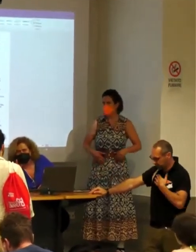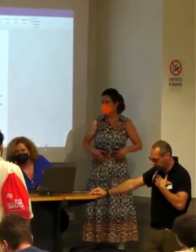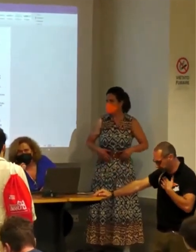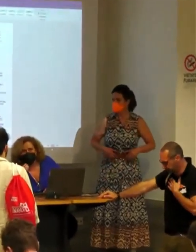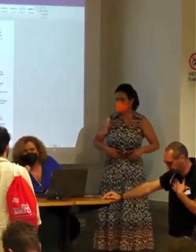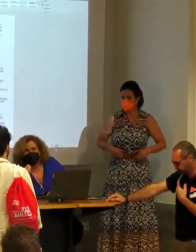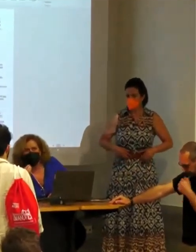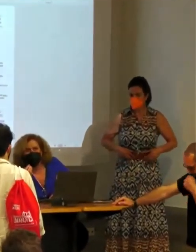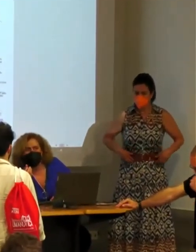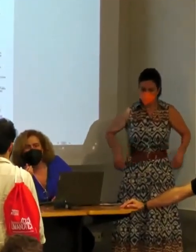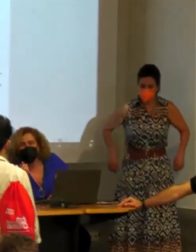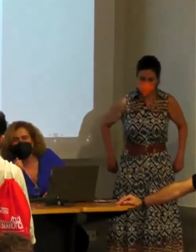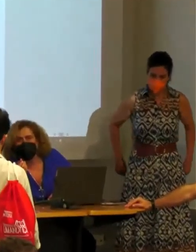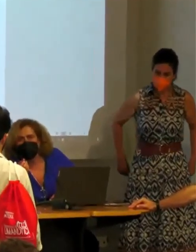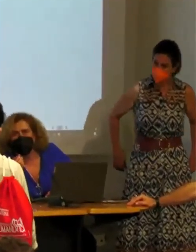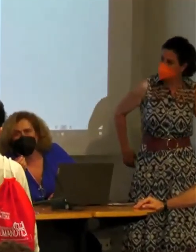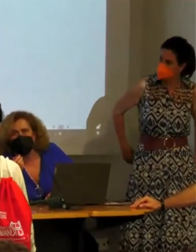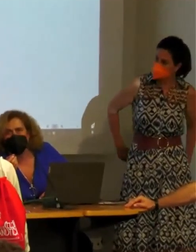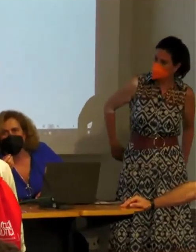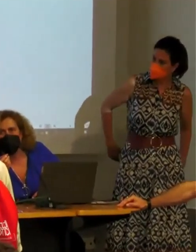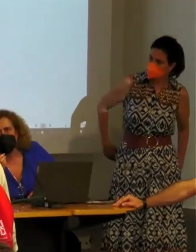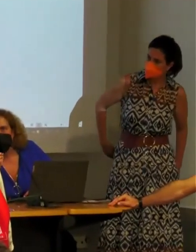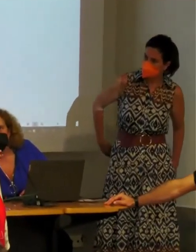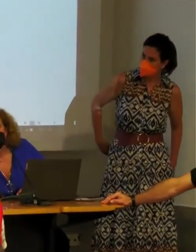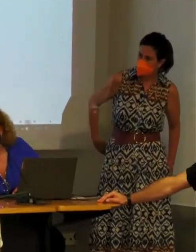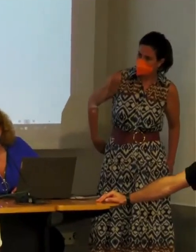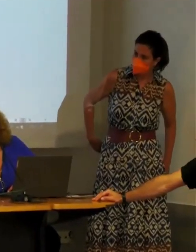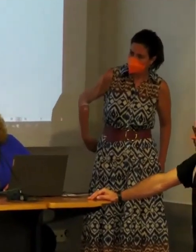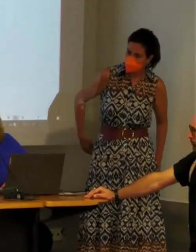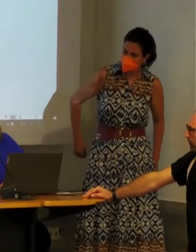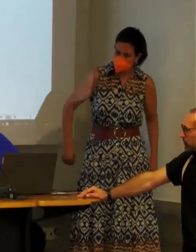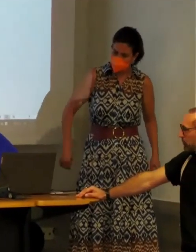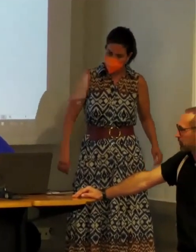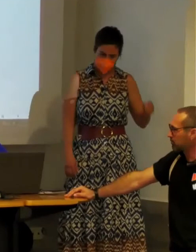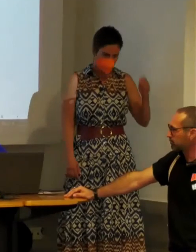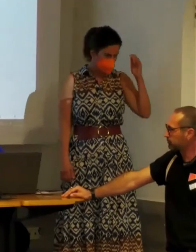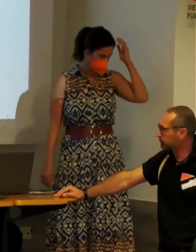cose che riguardano il Dipartimento, quindi